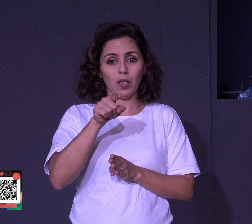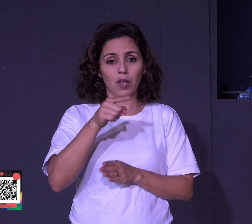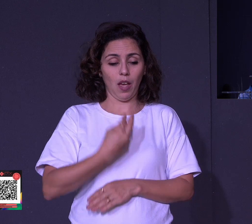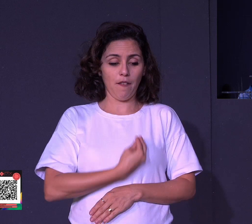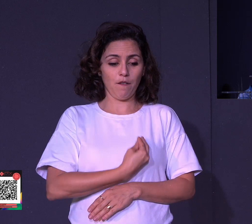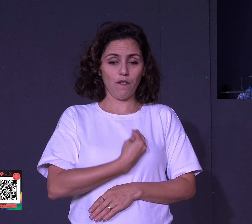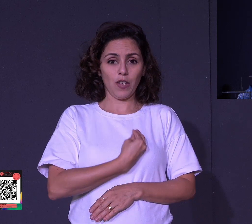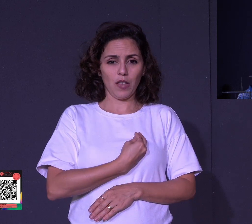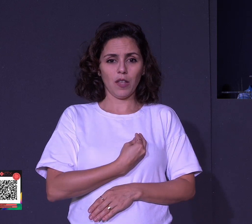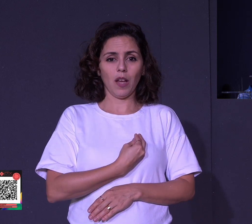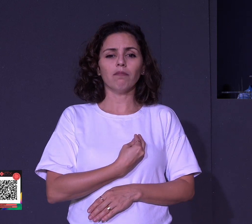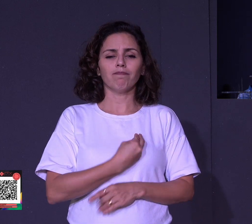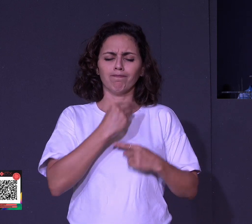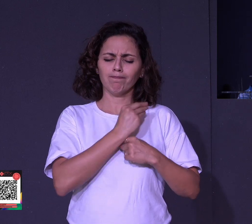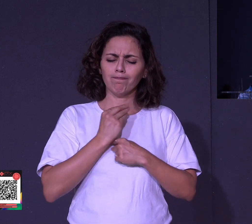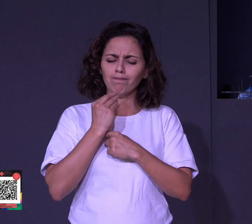Cuidado com a mente de seus filhos.